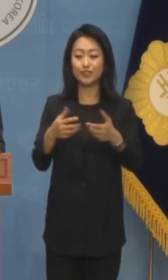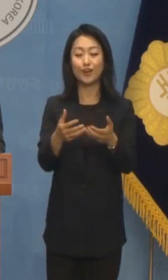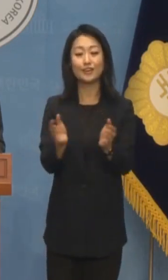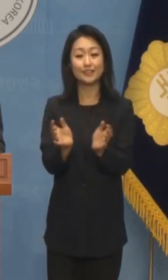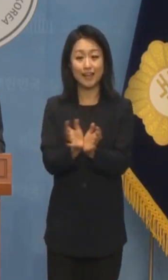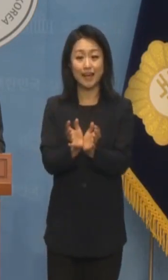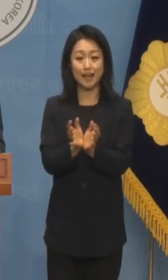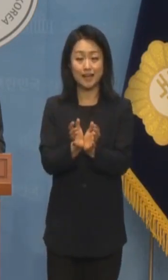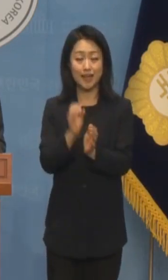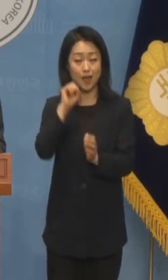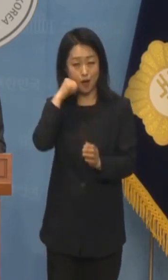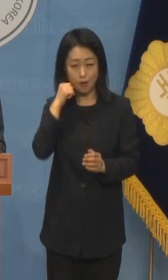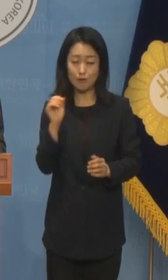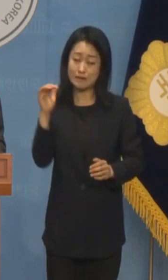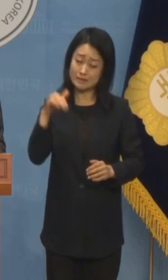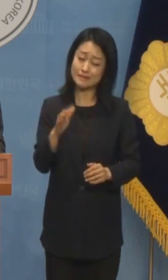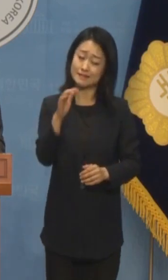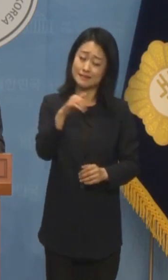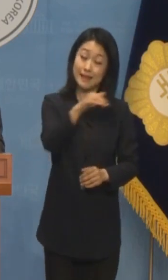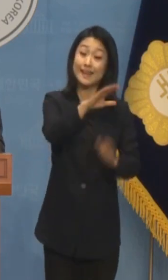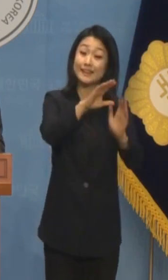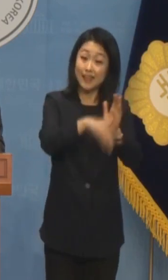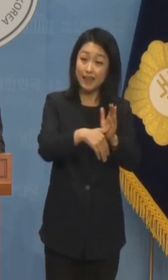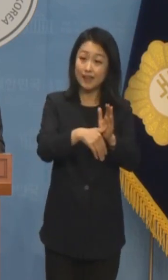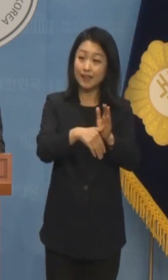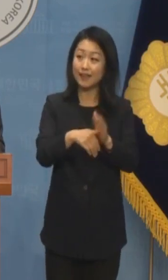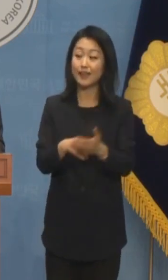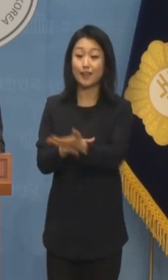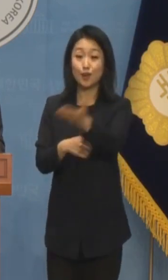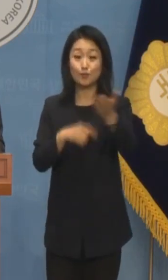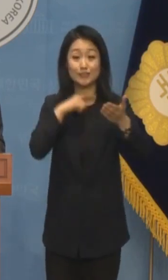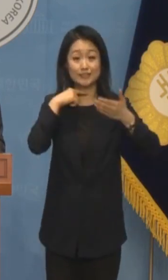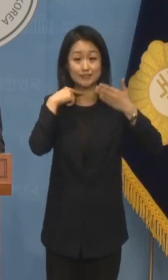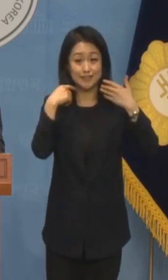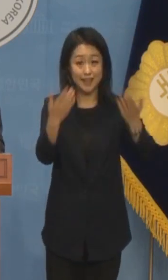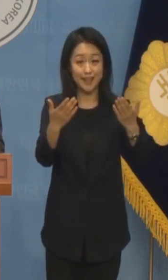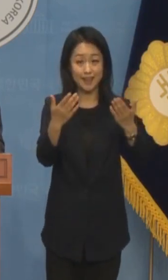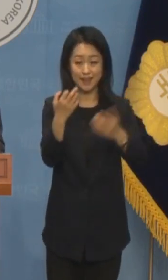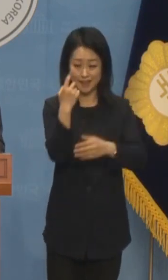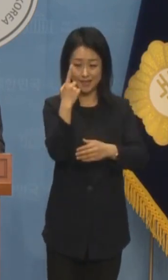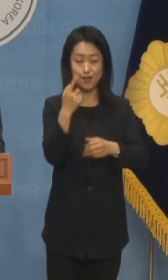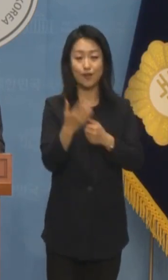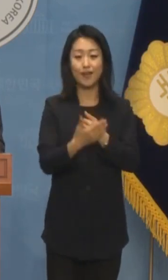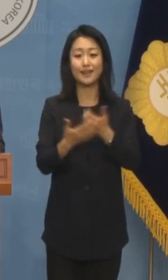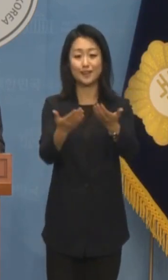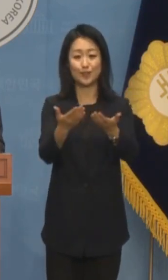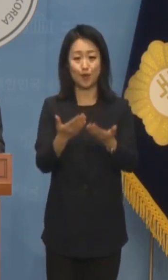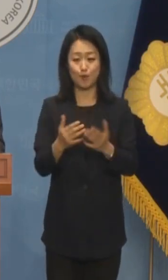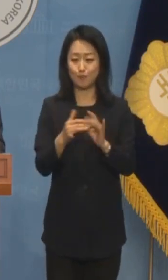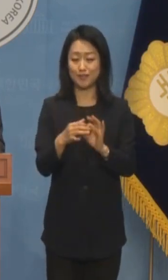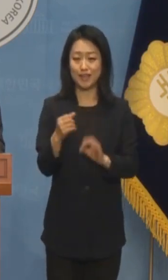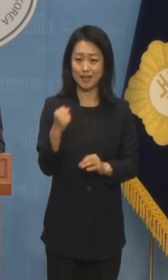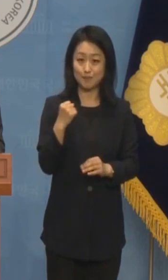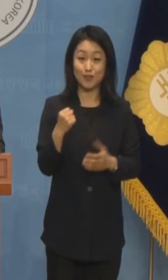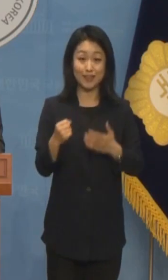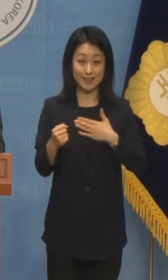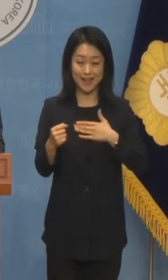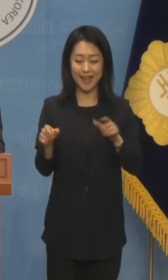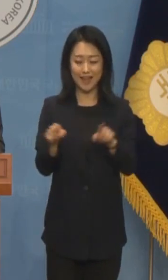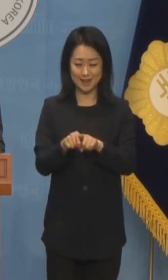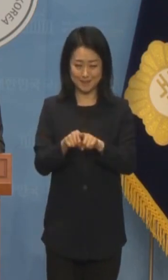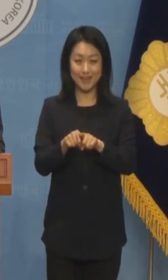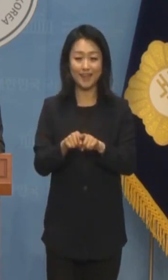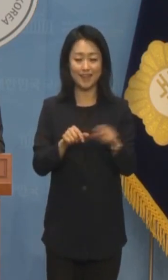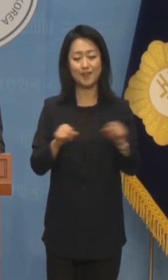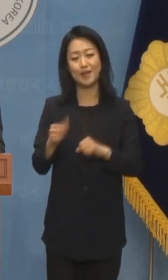여러 굴곡에서 선배 당원 동지 여러분께서 희생하시며 지켜주신 덕에 이 국민의힘과 저는 함께할 수